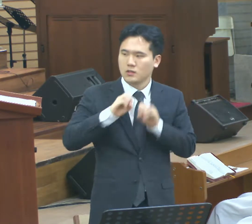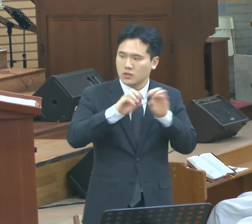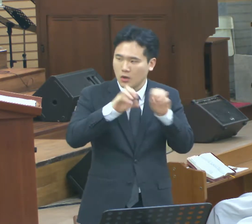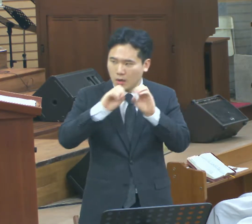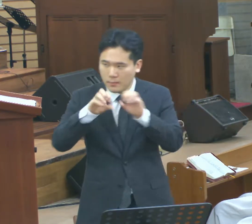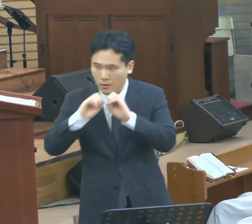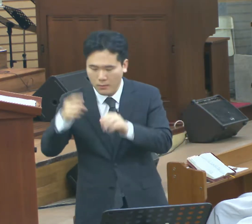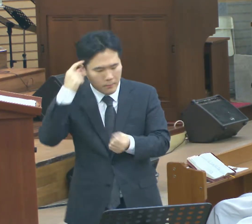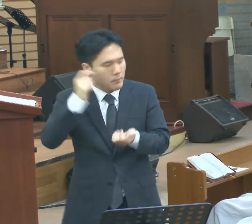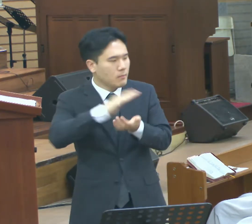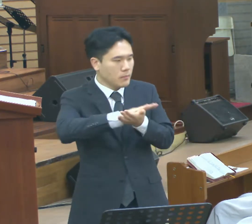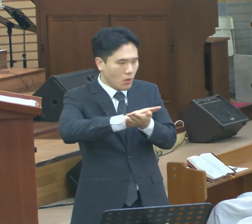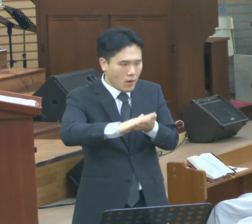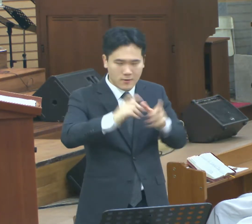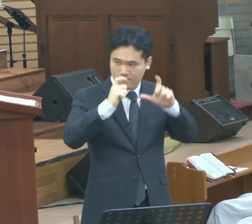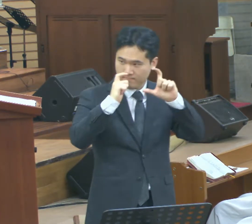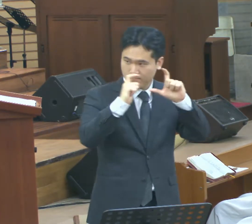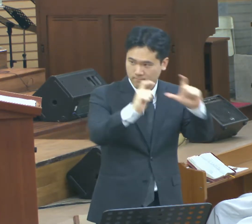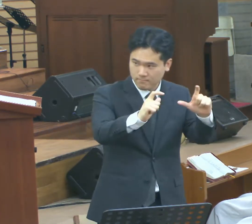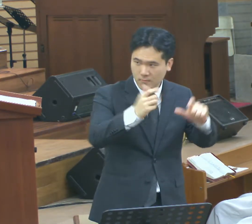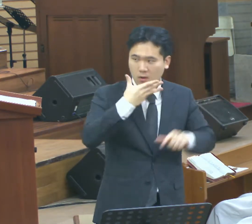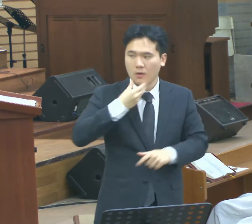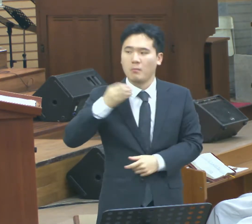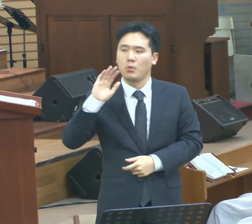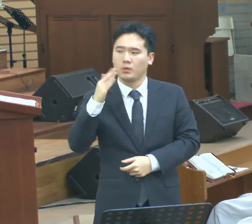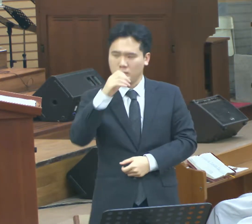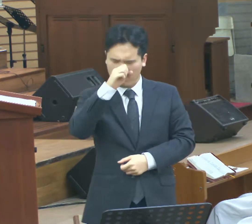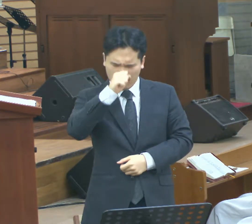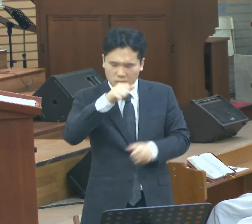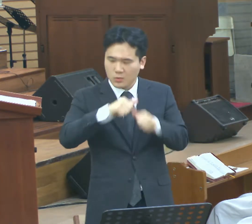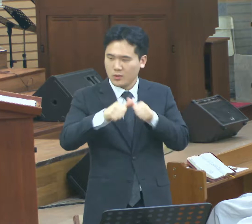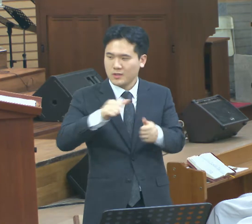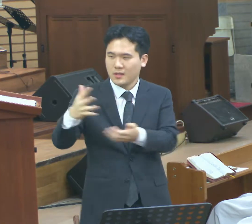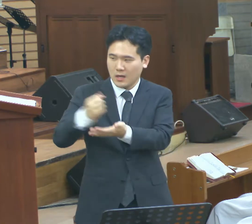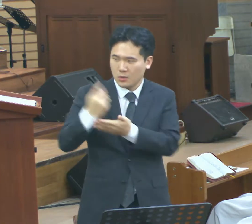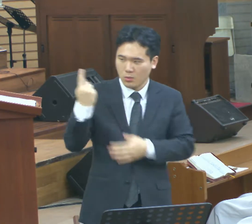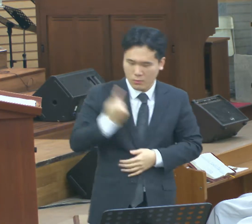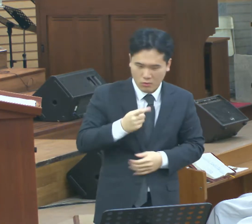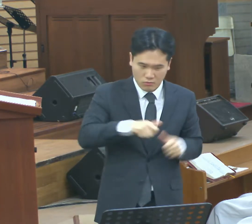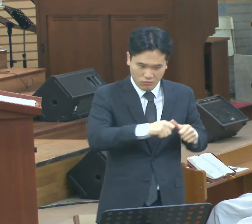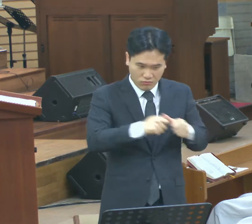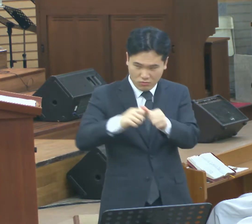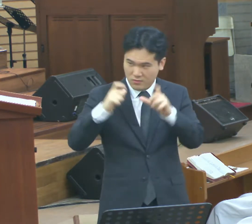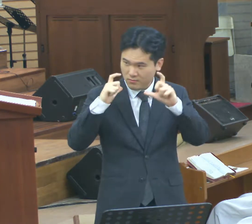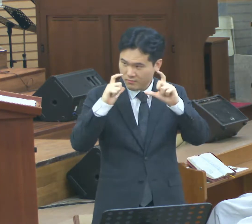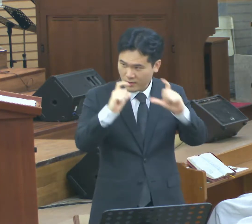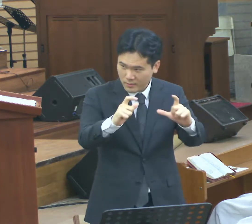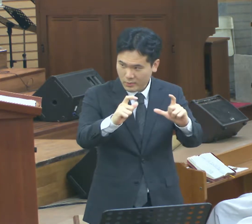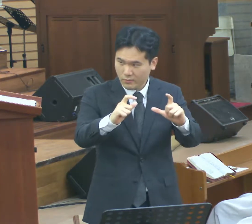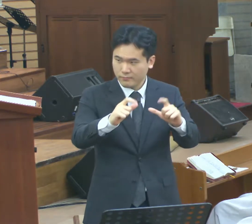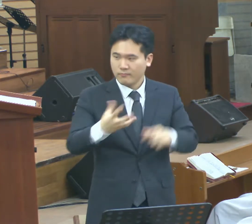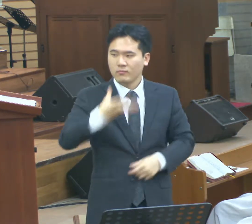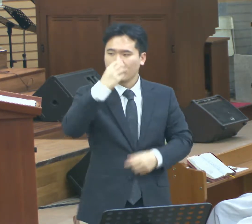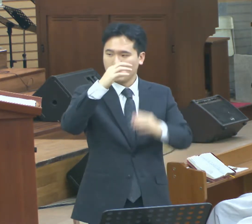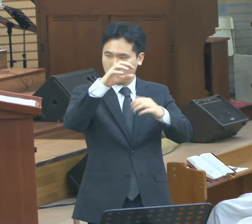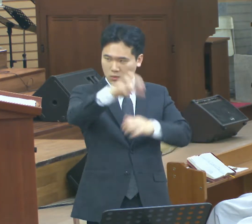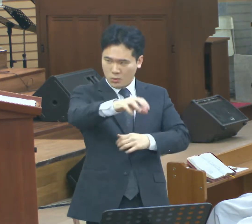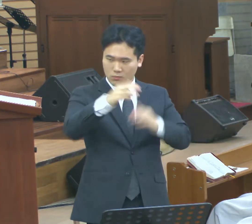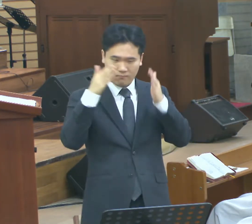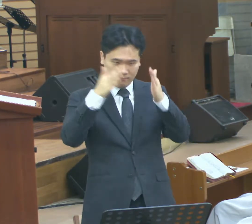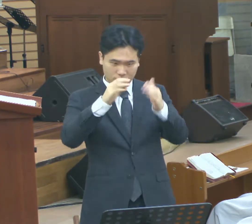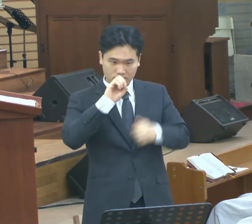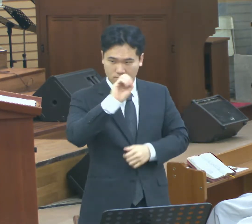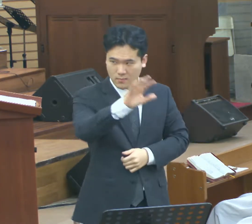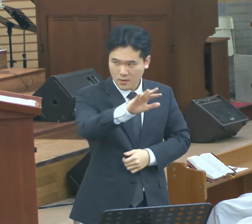평화를 공포하며 복된 좋은 소식을 가져오며 구원을 공포하며 시온을 향하여 이르기를 내